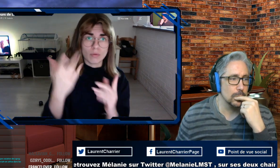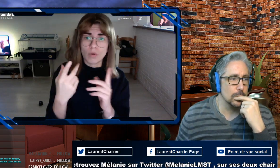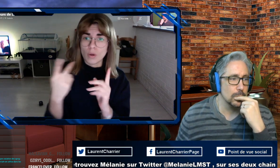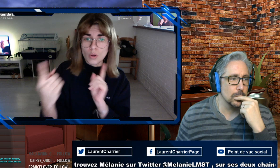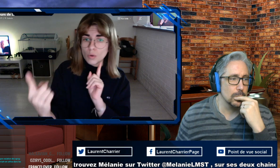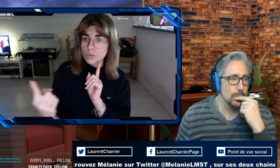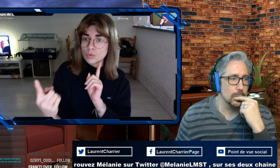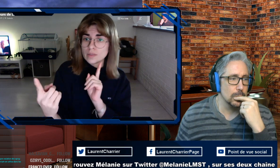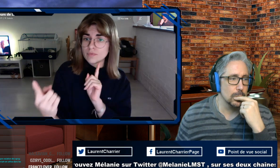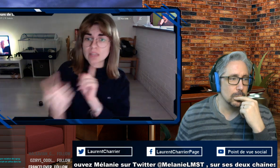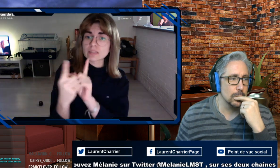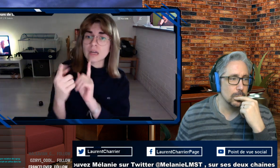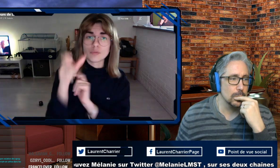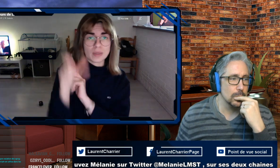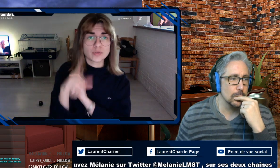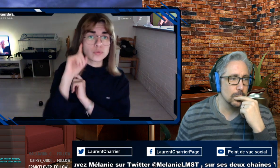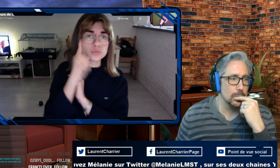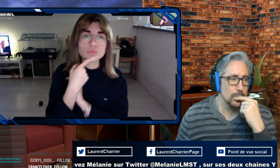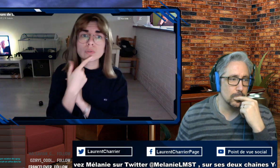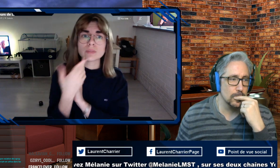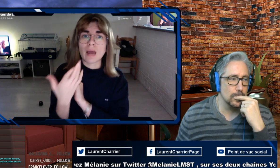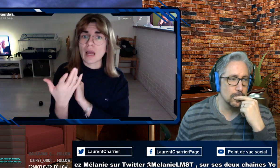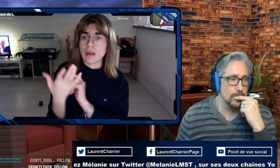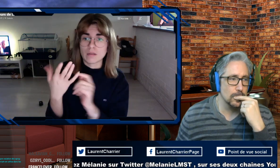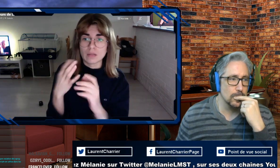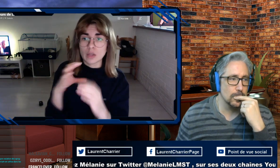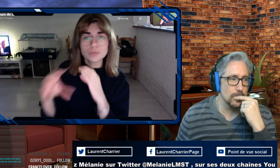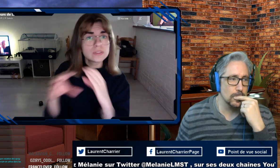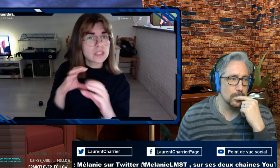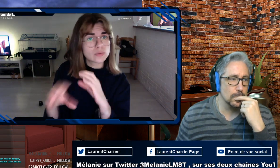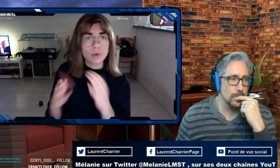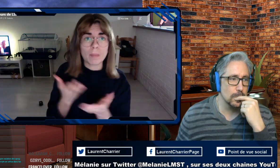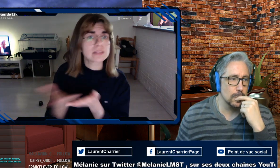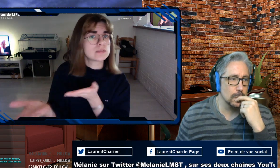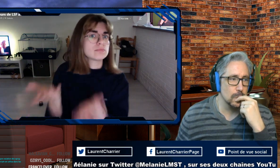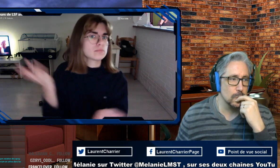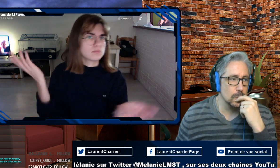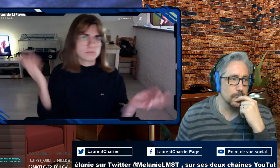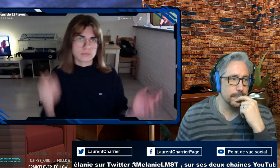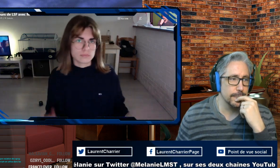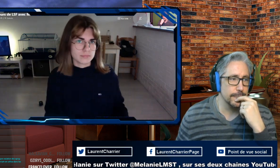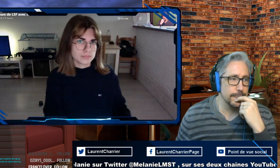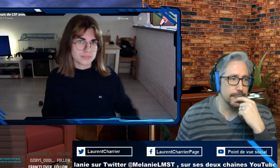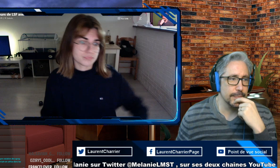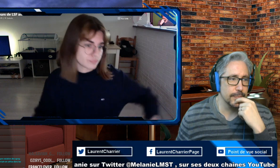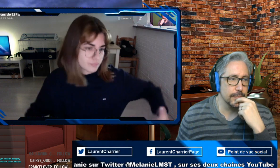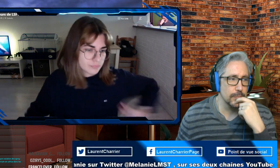tard, on est face à une personne toujours, bah, la communication à passe.